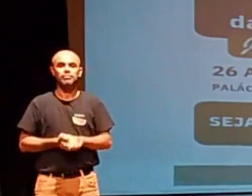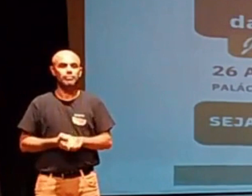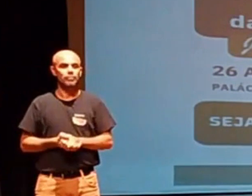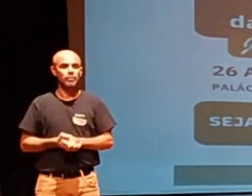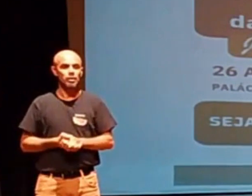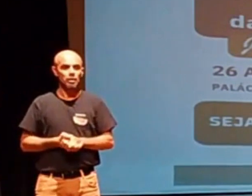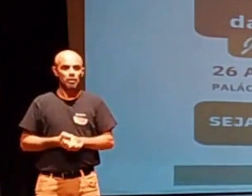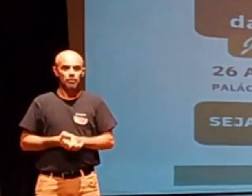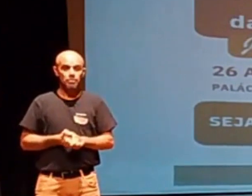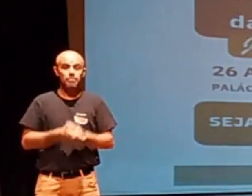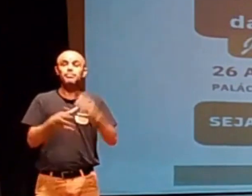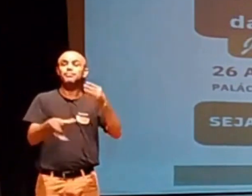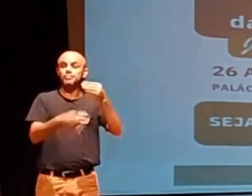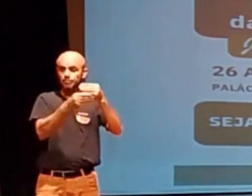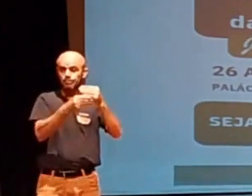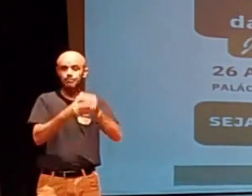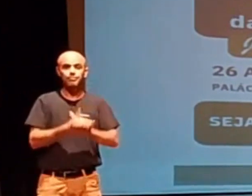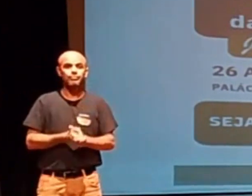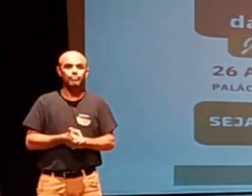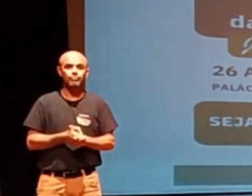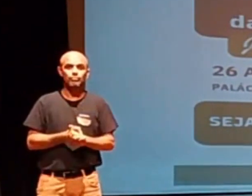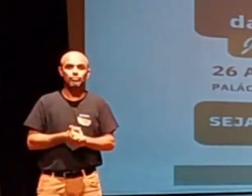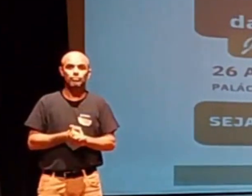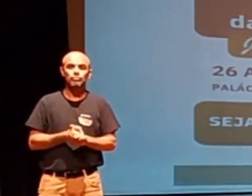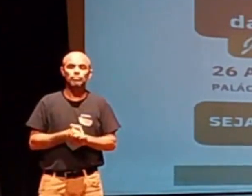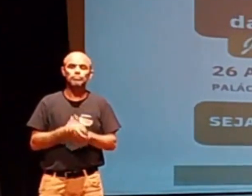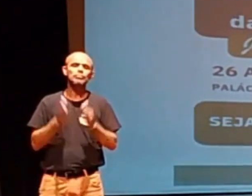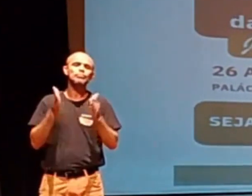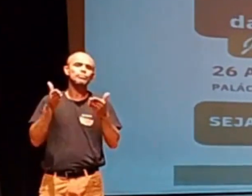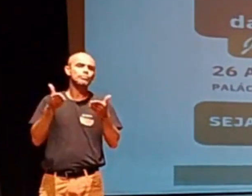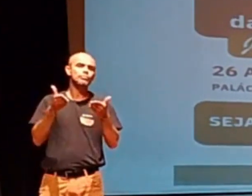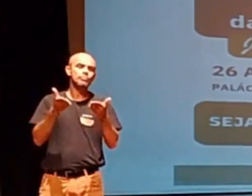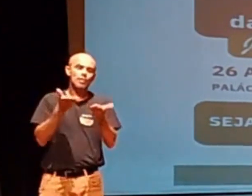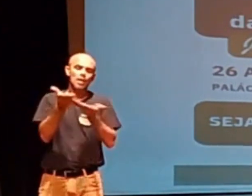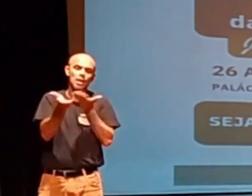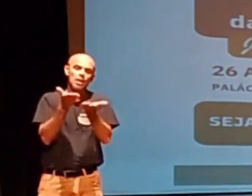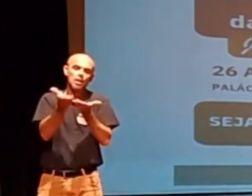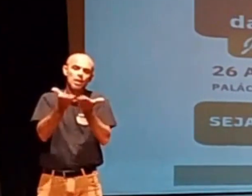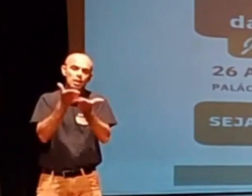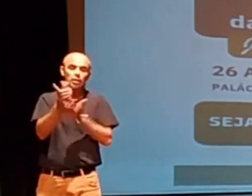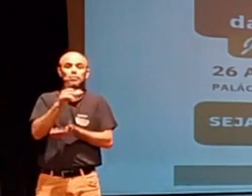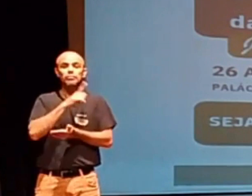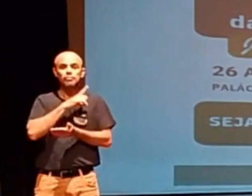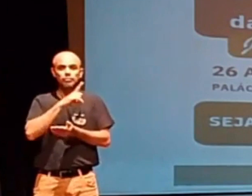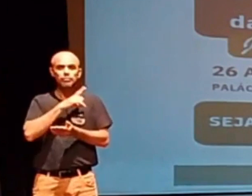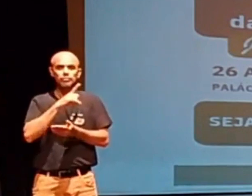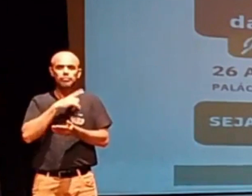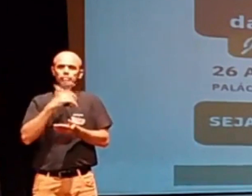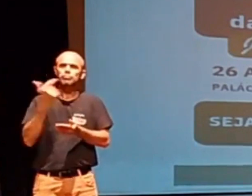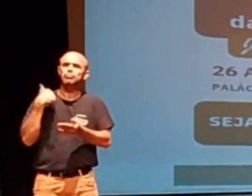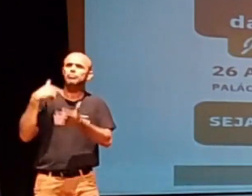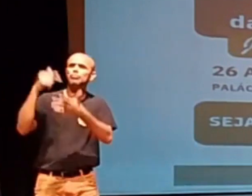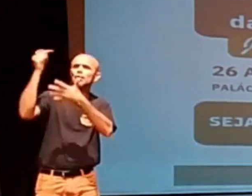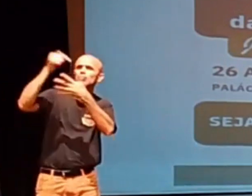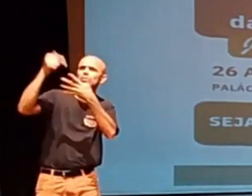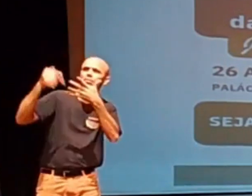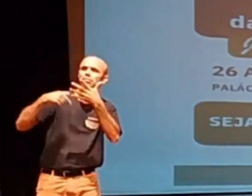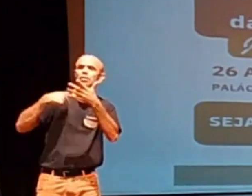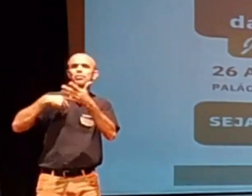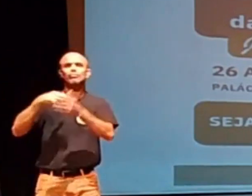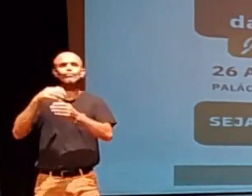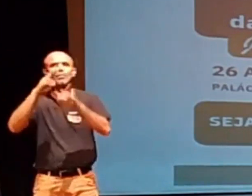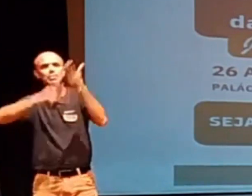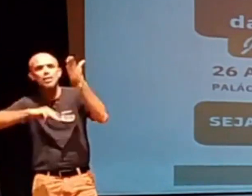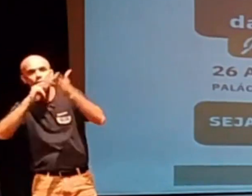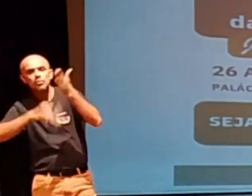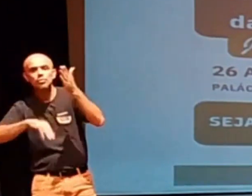Só complementar, em relação aos tratamentos, existem muitas abordagens e métodos específicos para isso. Por isso é